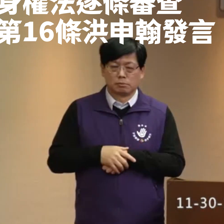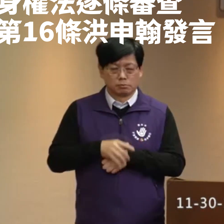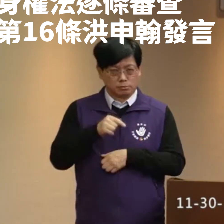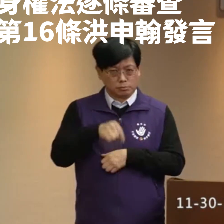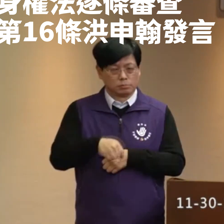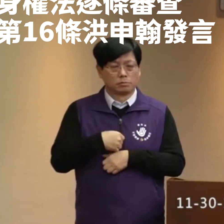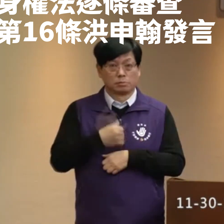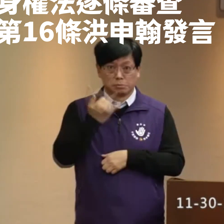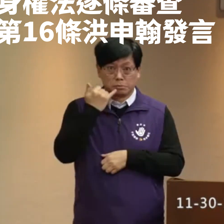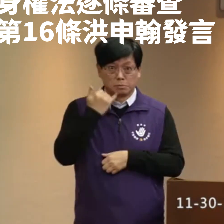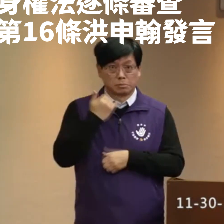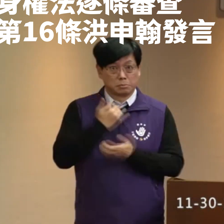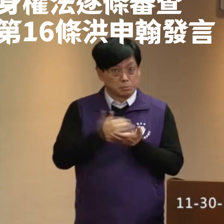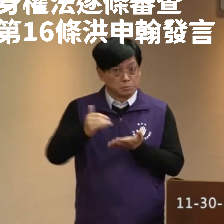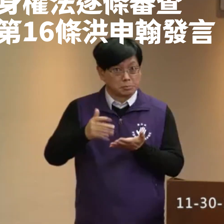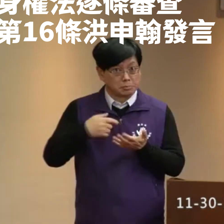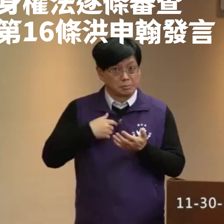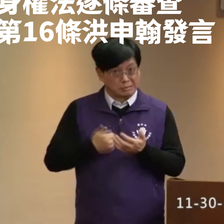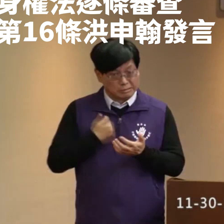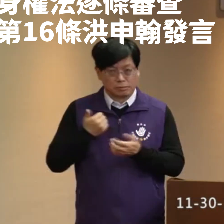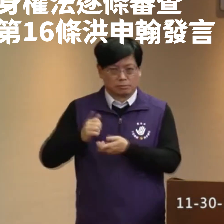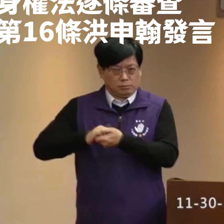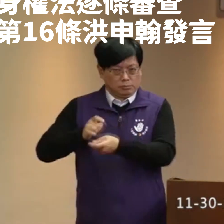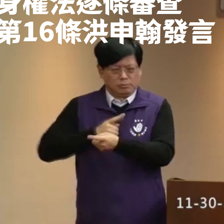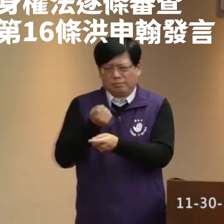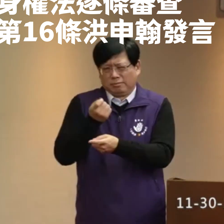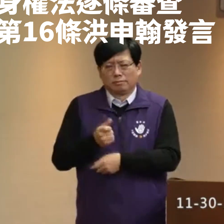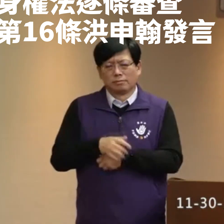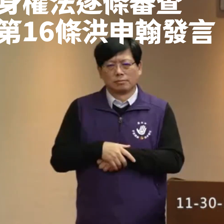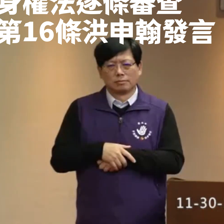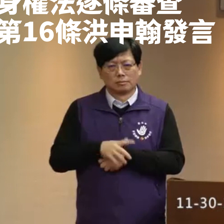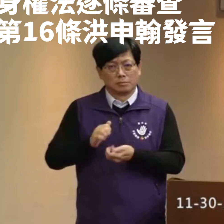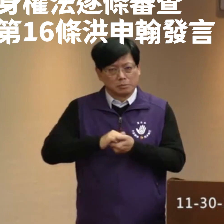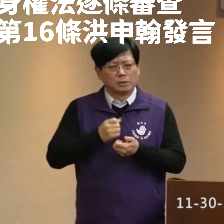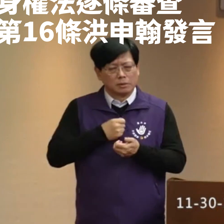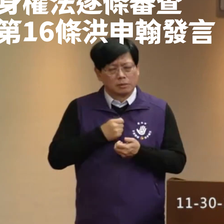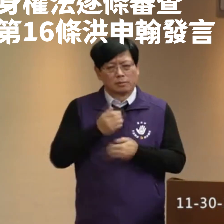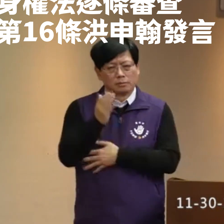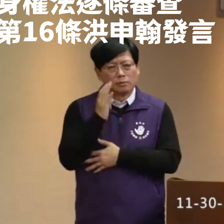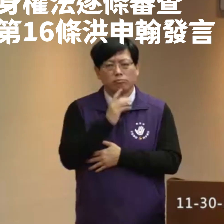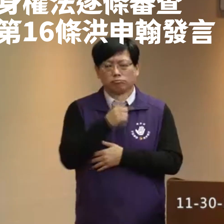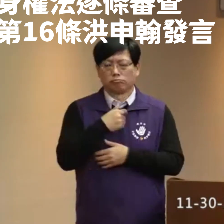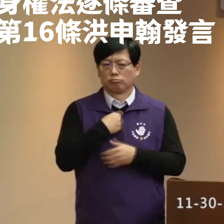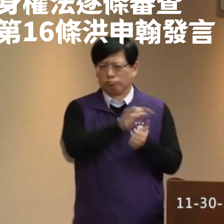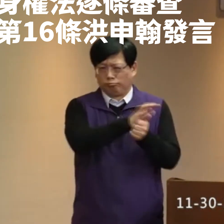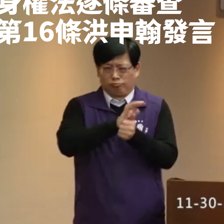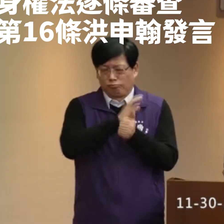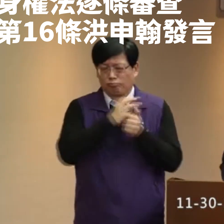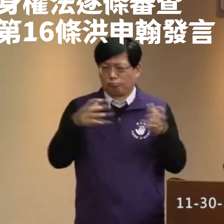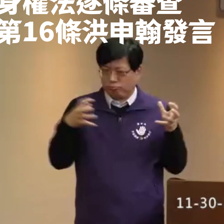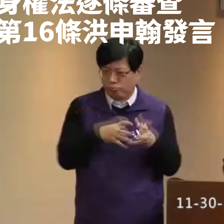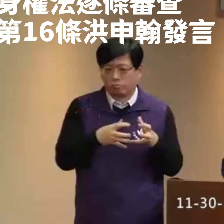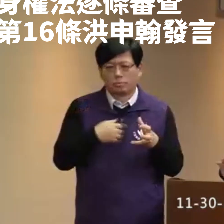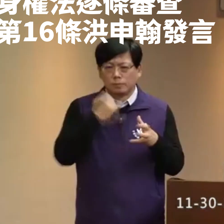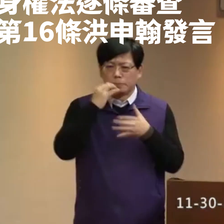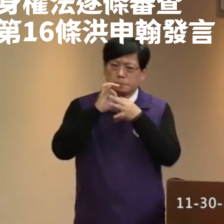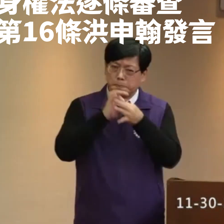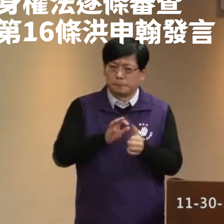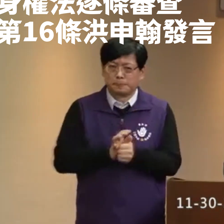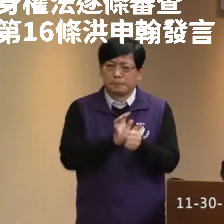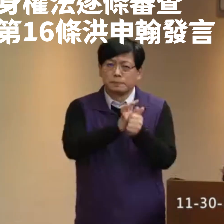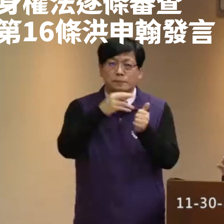指引下就能够去把它给完成的人，我认为一定是少数。这一定是需要有政府公共资源的力量，它有一个持续性的